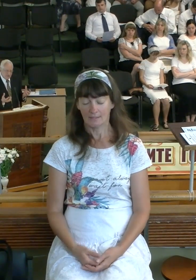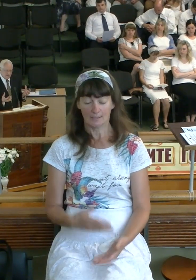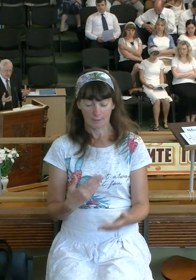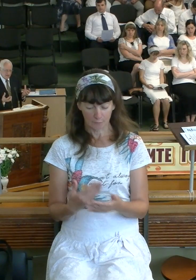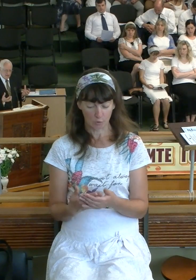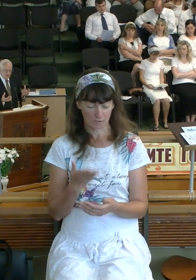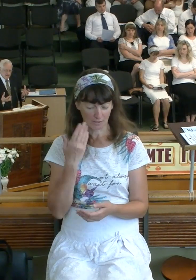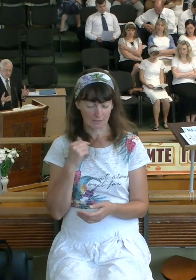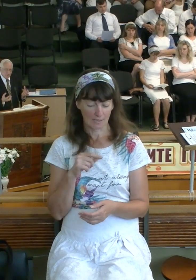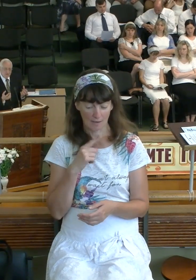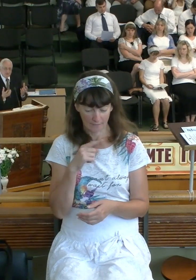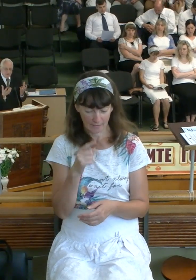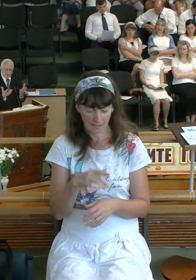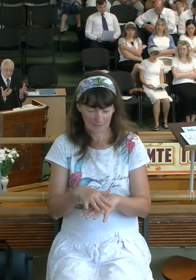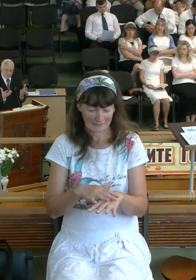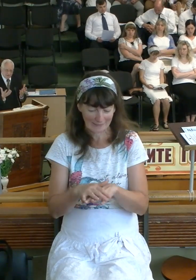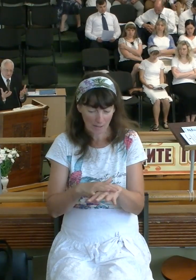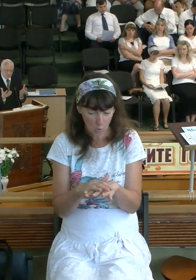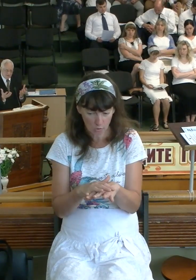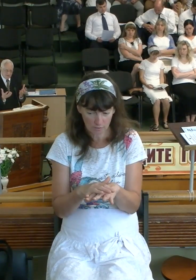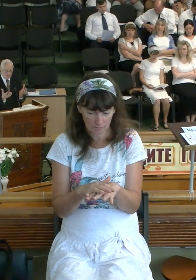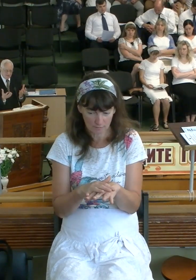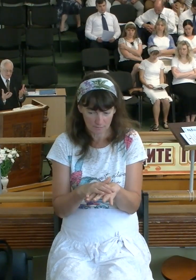братья и сестры? Плоды